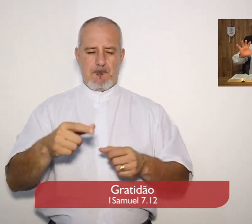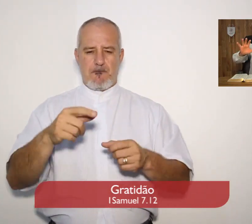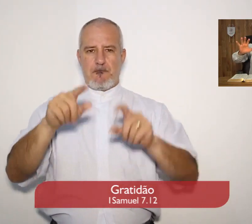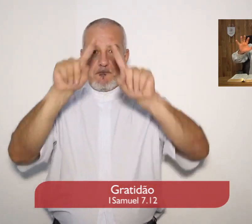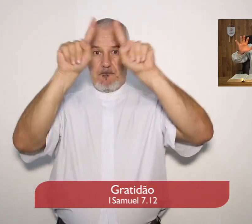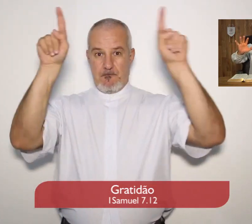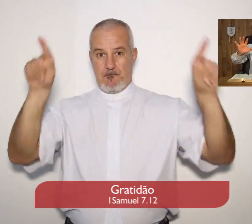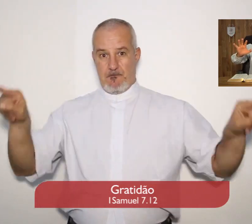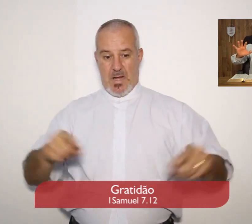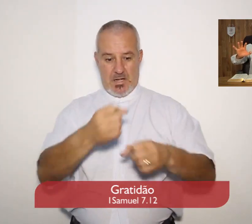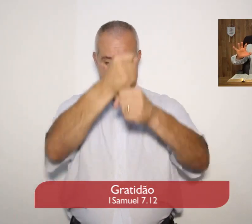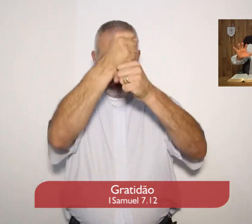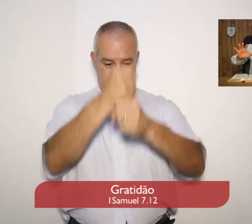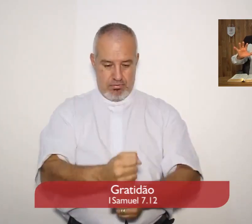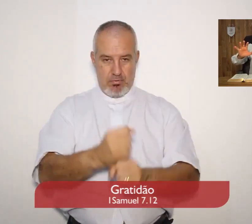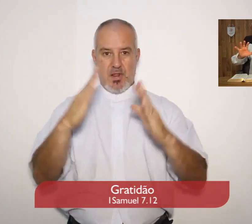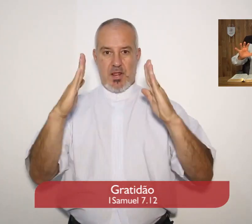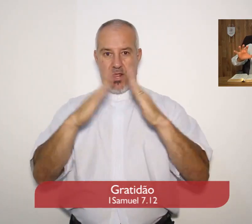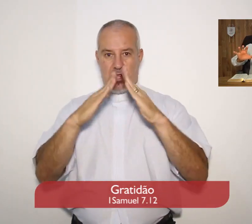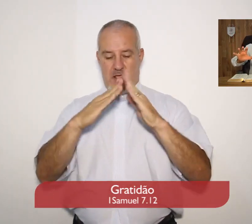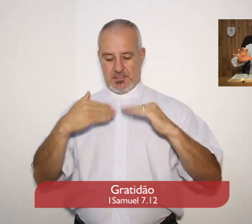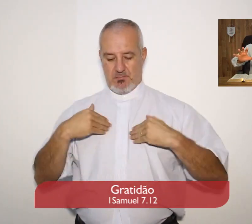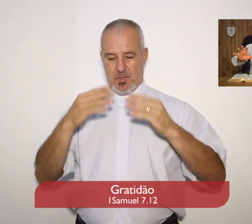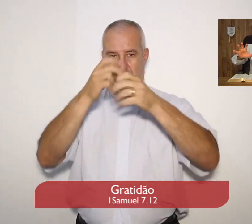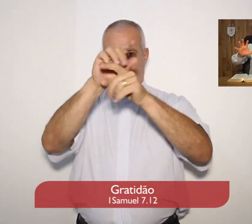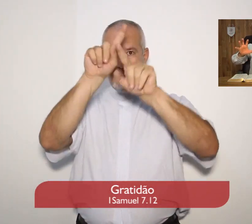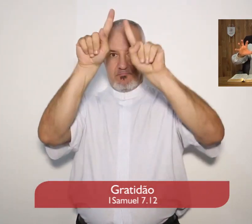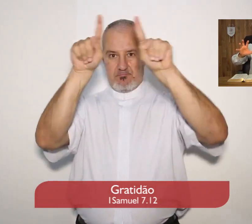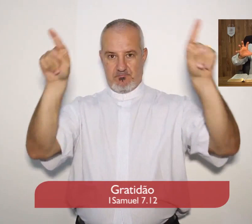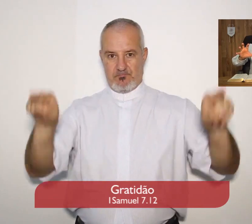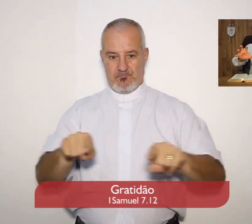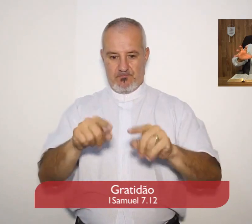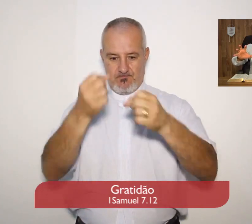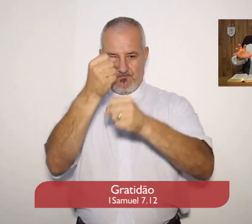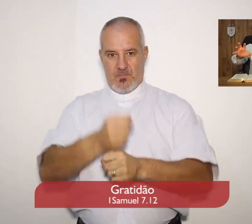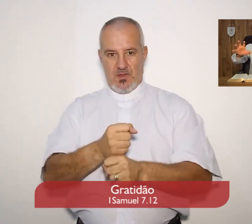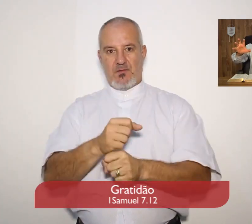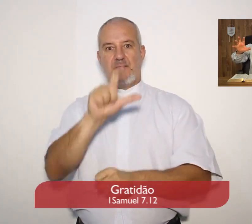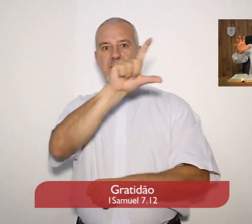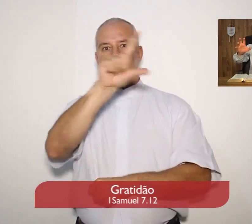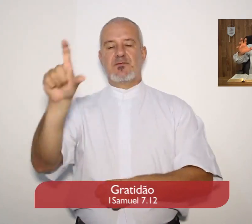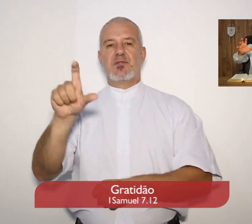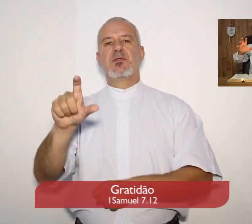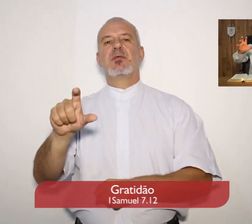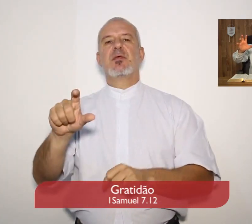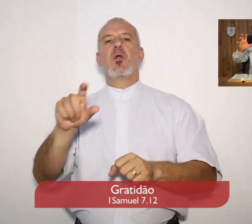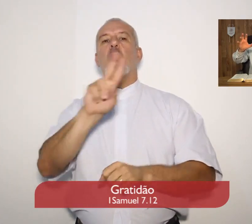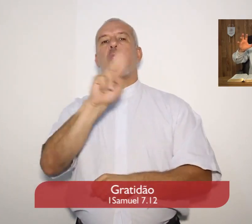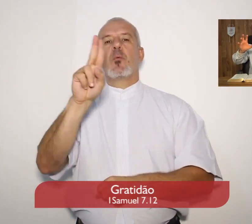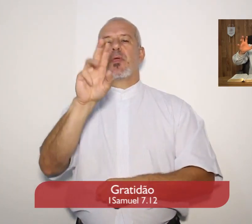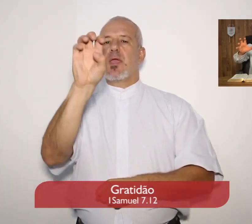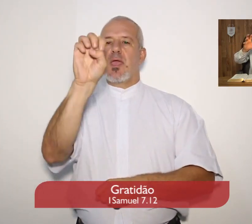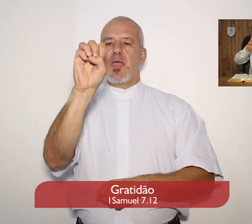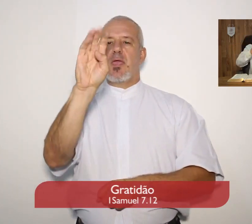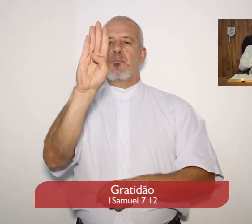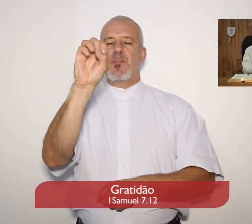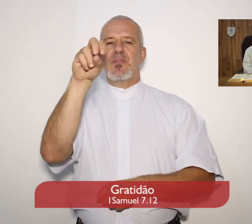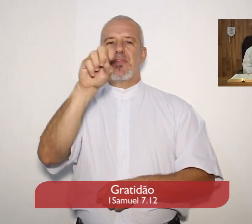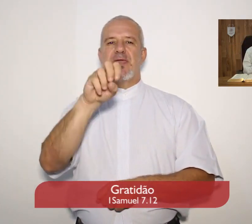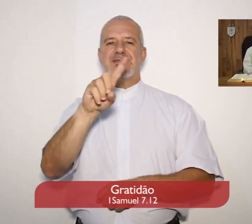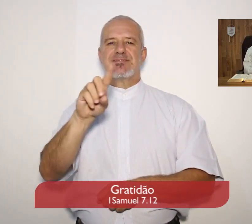placa com a inscrição presente na Pedra da Ajuda, a saber,